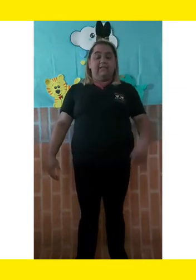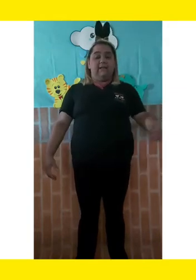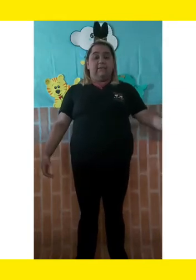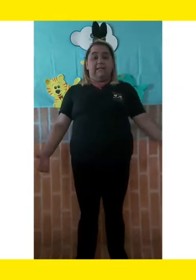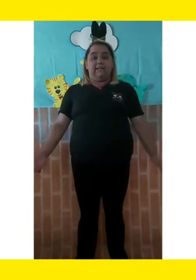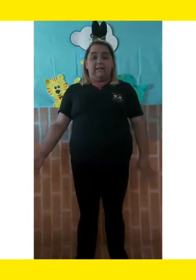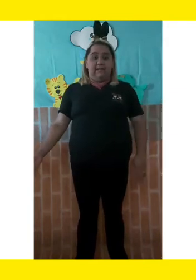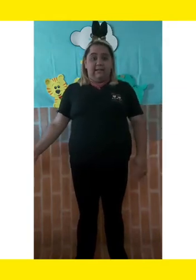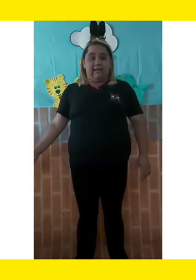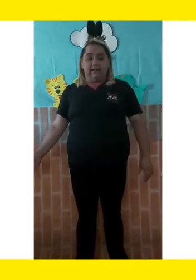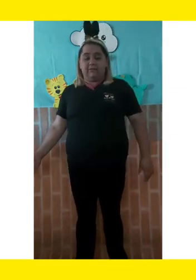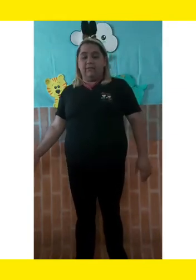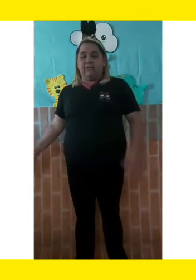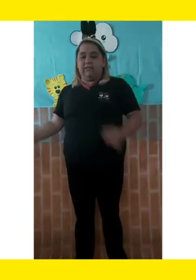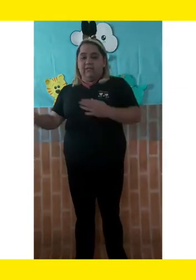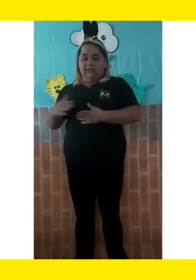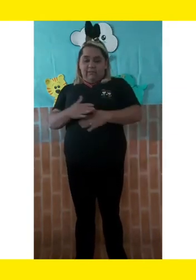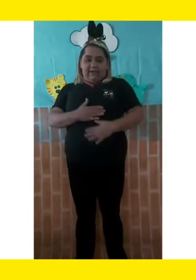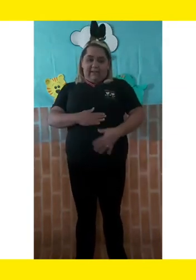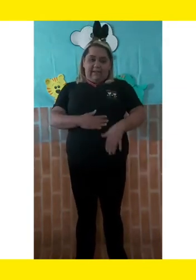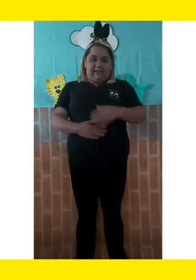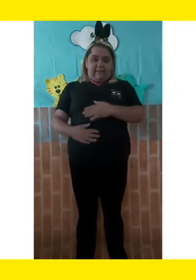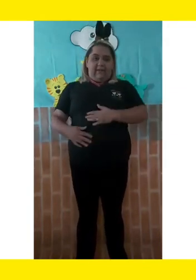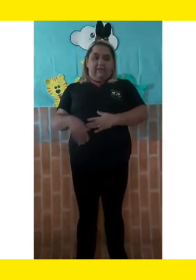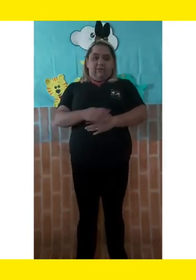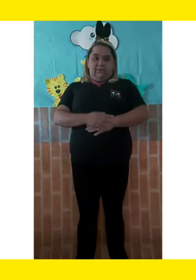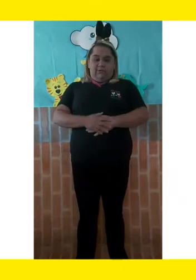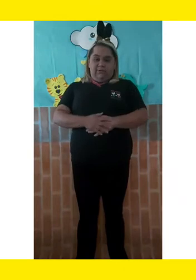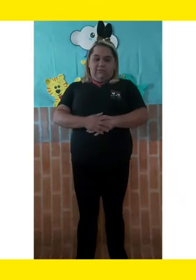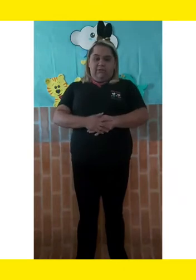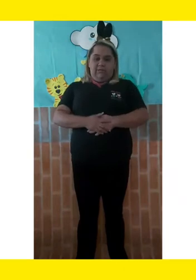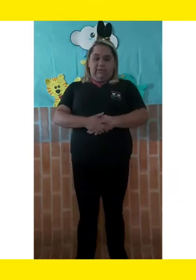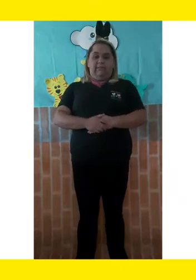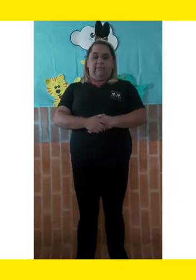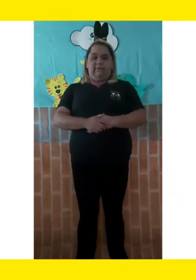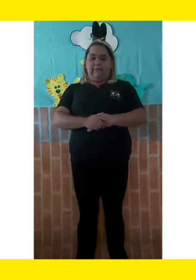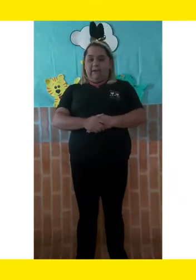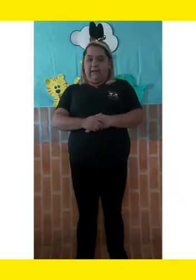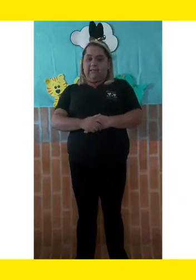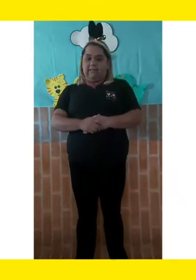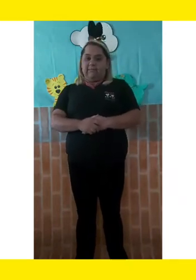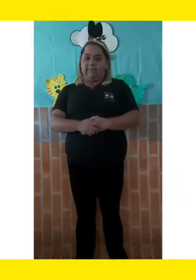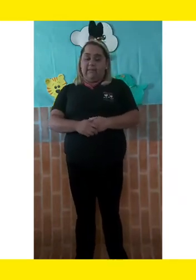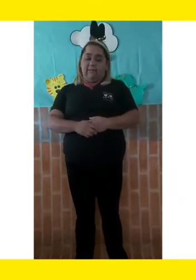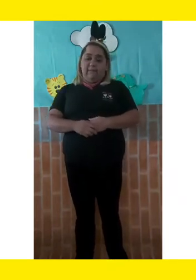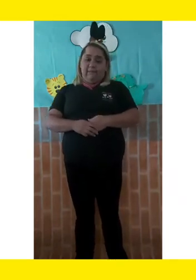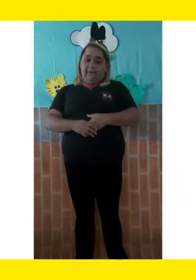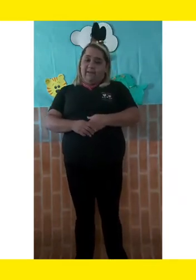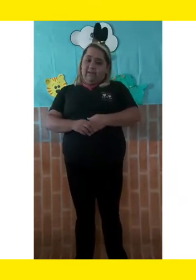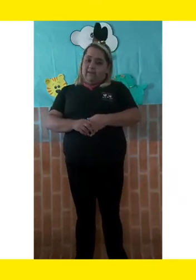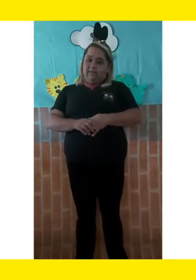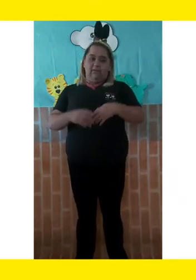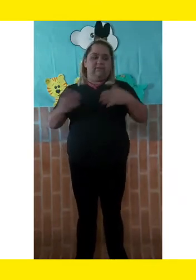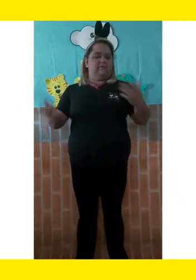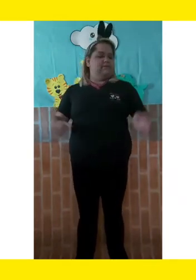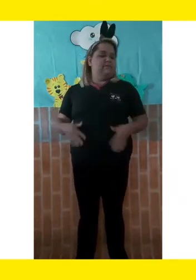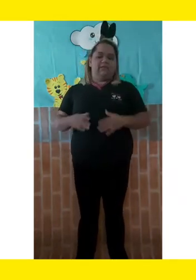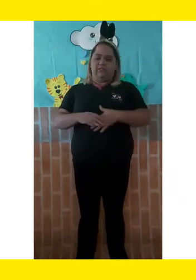se alimentaram? Já tomou aquele café gostoso que a mamãe faz? O papai, a vovó, a